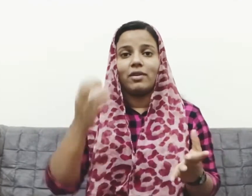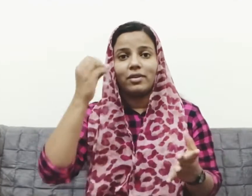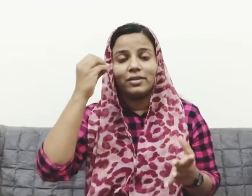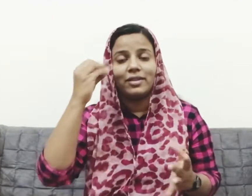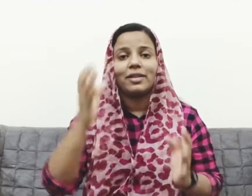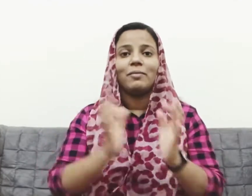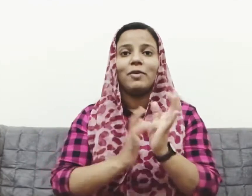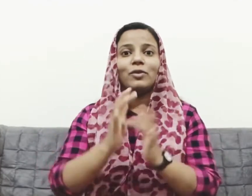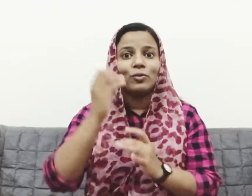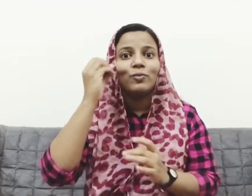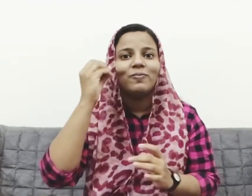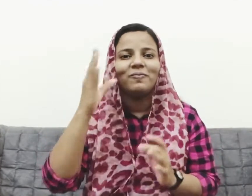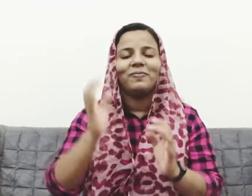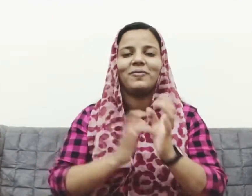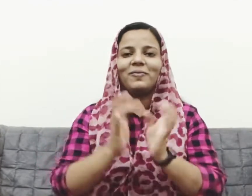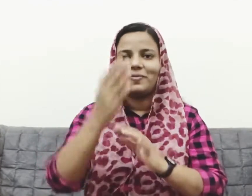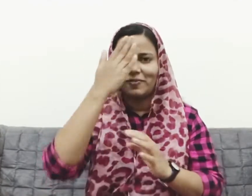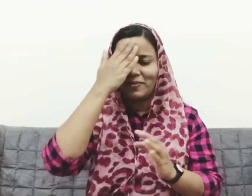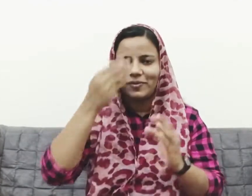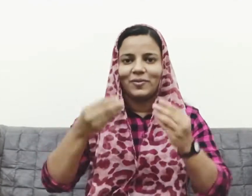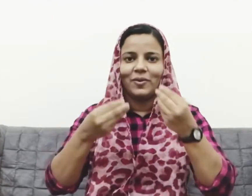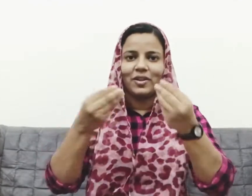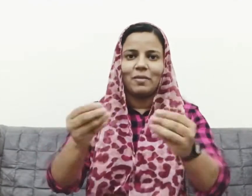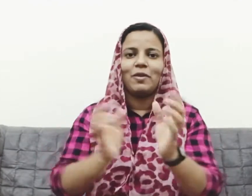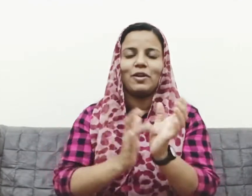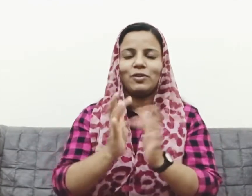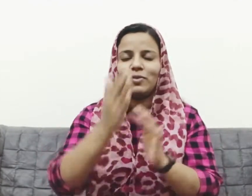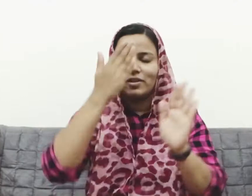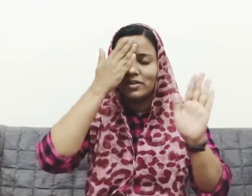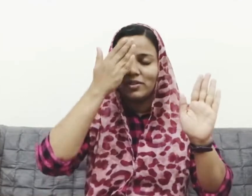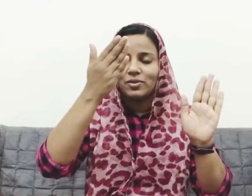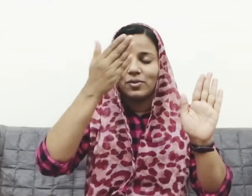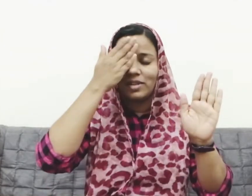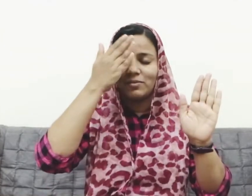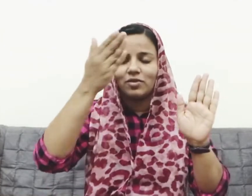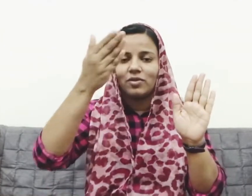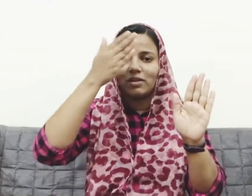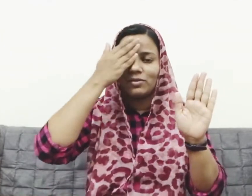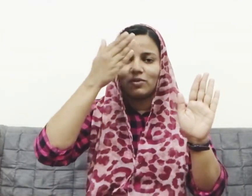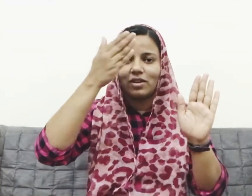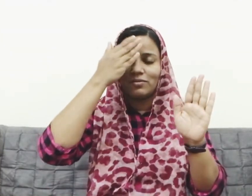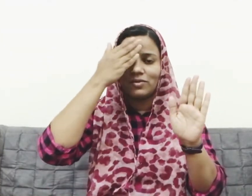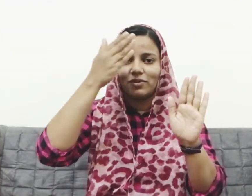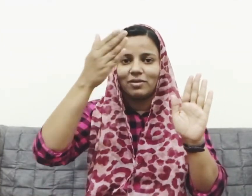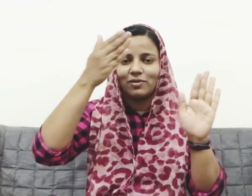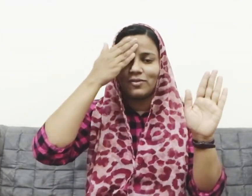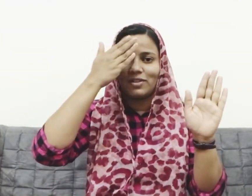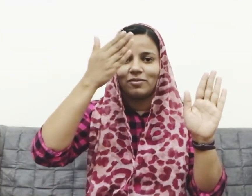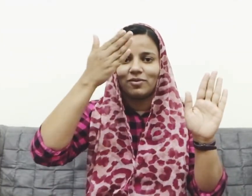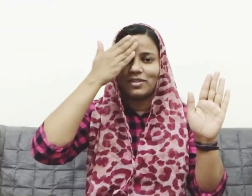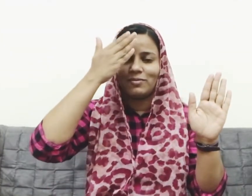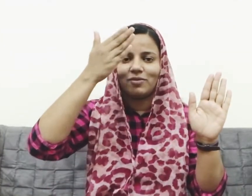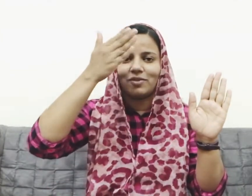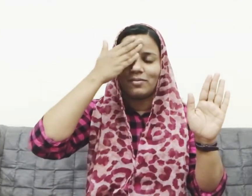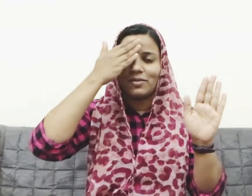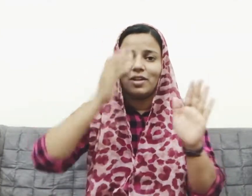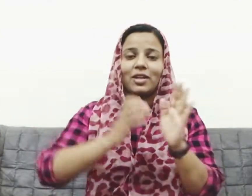ഉണരുവാൻ കർത്താവ് നമ്മളെ ഉണർത്തിയതോർത്ത് സ്തോത്രം പറ. കർത്താവെ, ഞങ്ങൾ അങ്ങേക്ക് സ്തോത്രം പറയുന്നു, അങ്ങേക്ക് സ്തോത്രം പറയുന്നു, അങ്ങേക്ക് സ്തോത്രം പറയുന്നു, അങ്ങേക്ക് സ്തോത്രം പറഞ്ഞു.